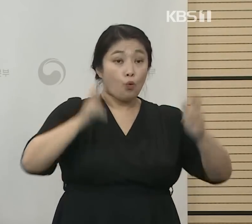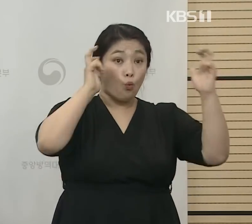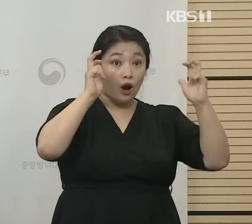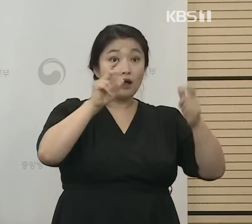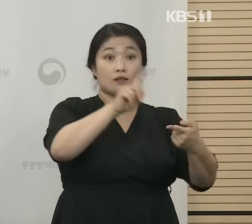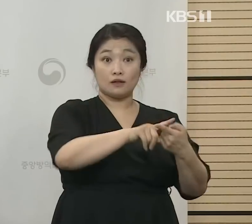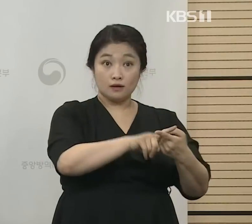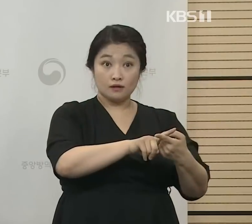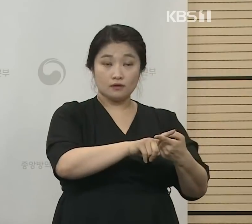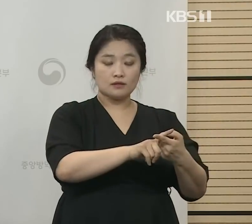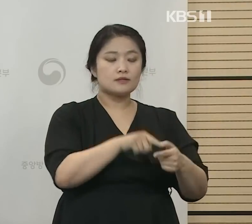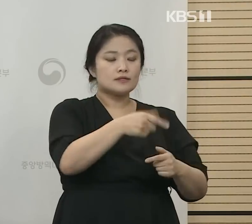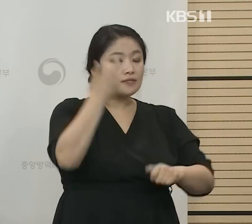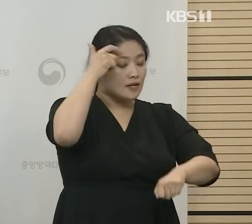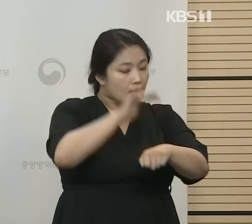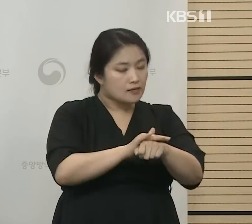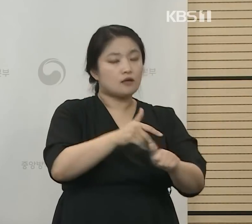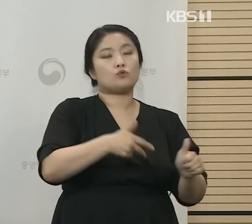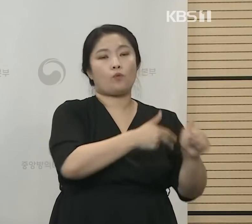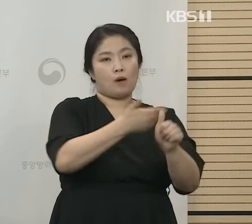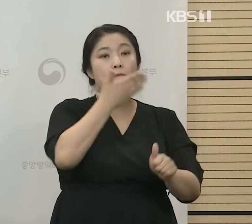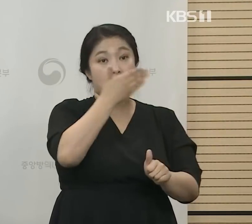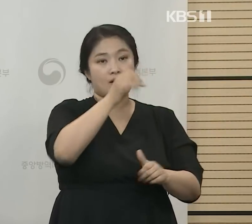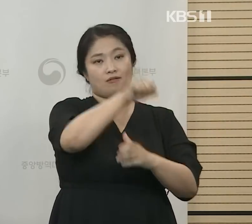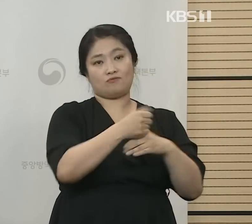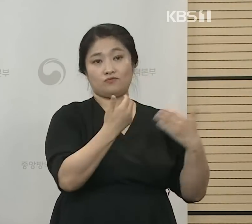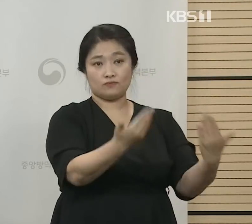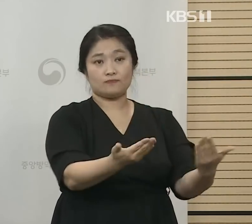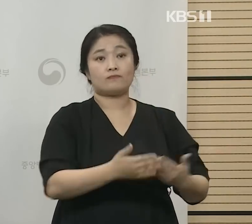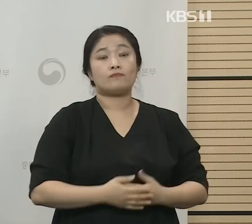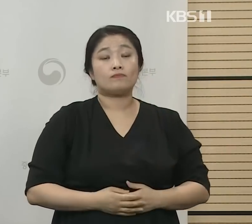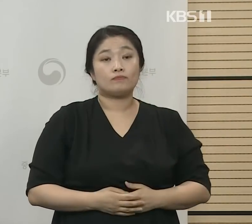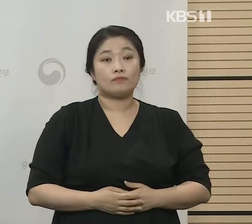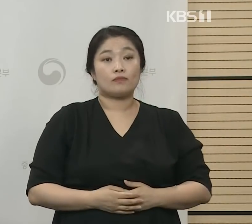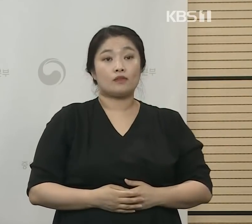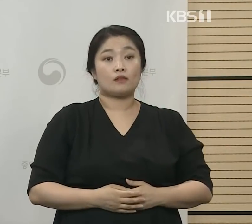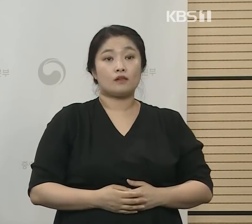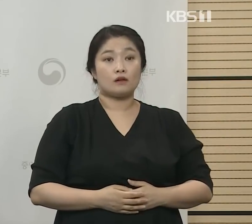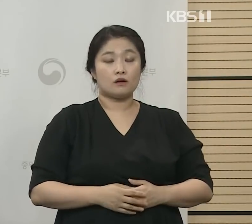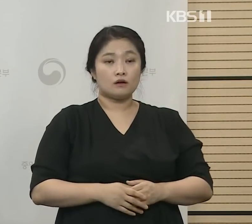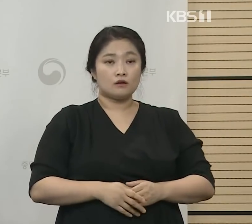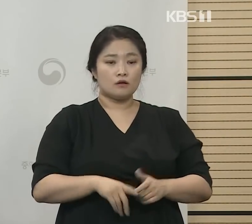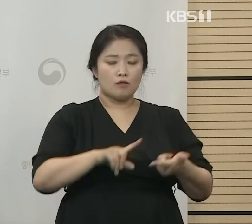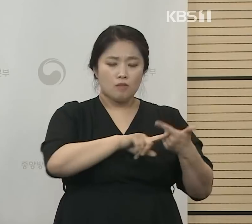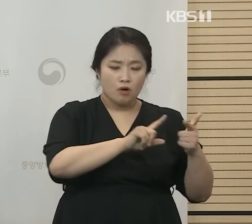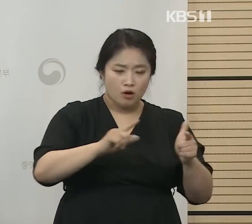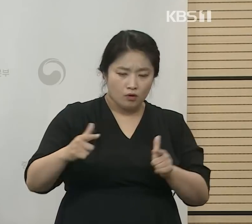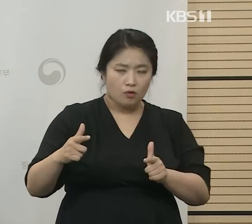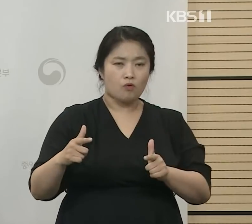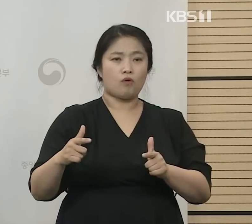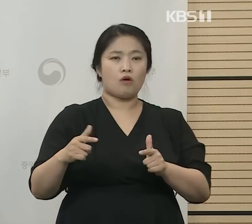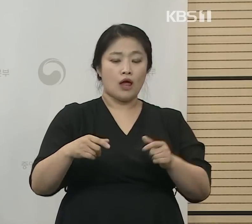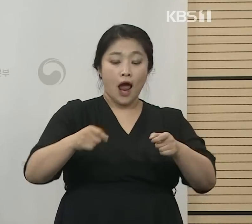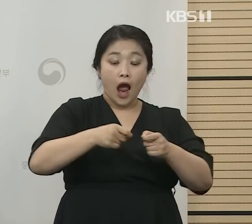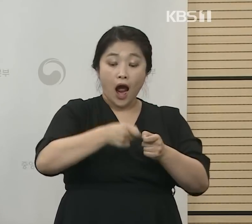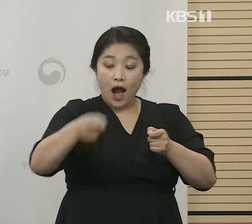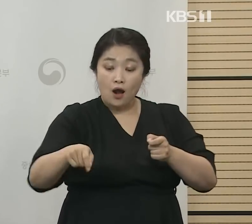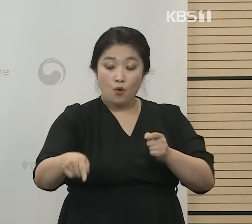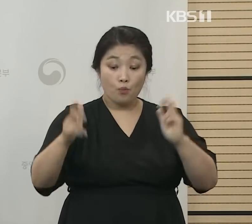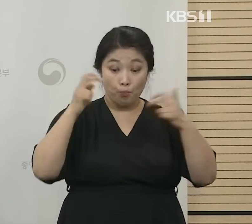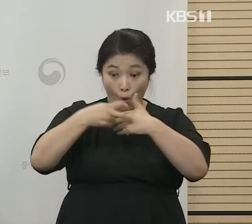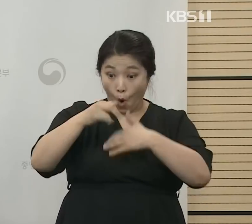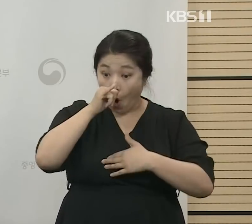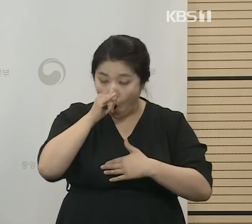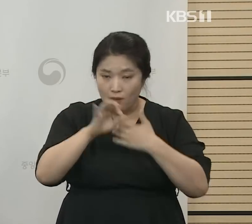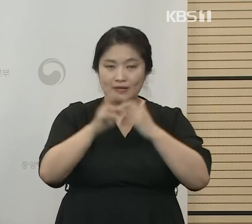등에 대해서는 자체 접종을 실시하도록 하겠습니다. 부서구원 보유 사업장 등을